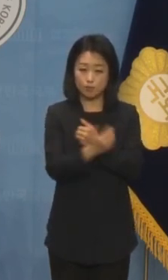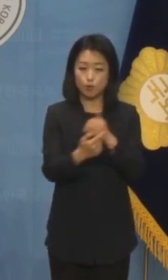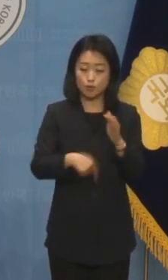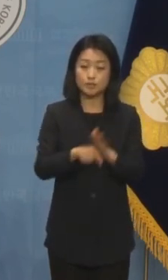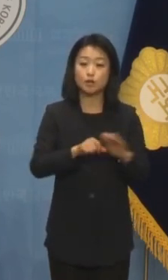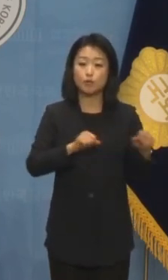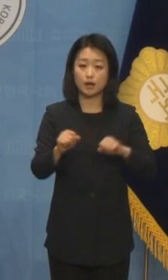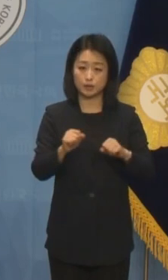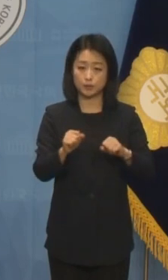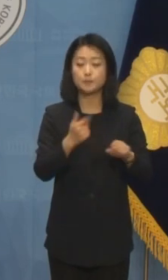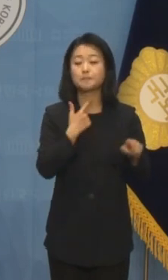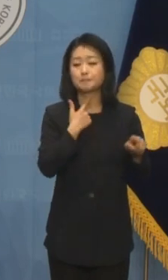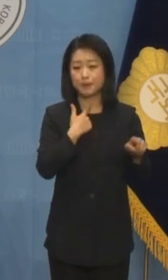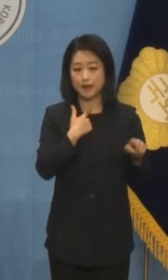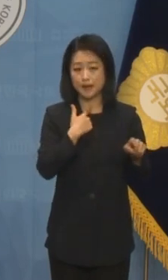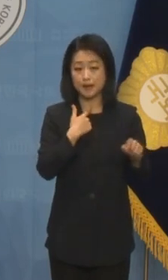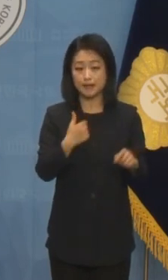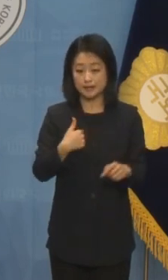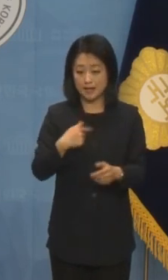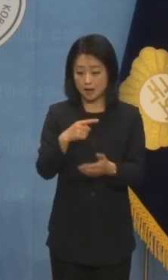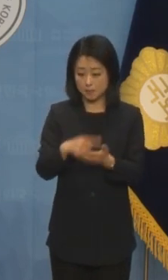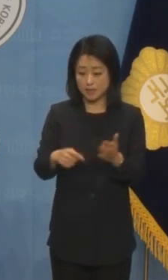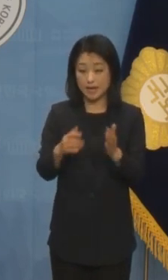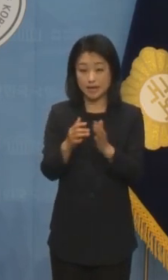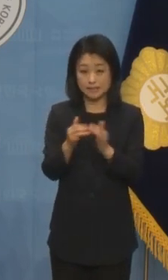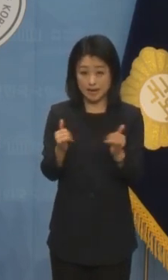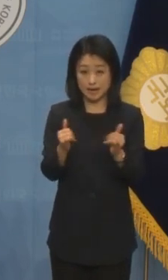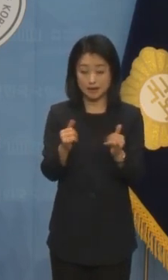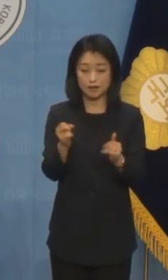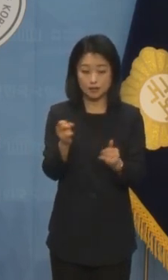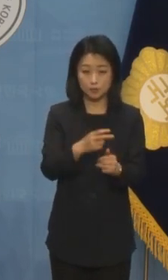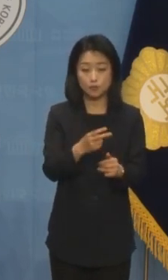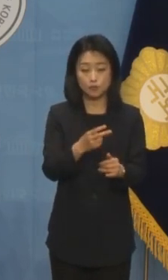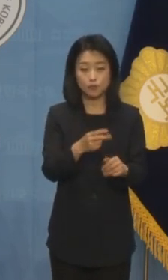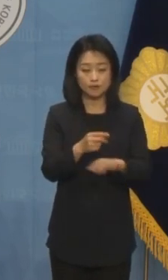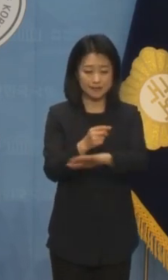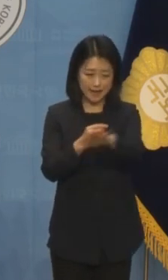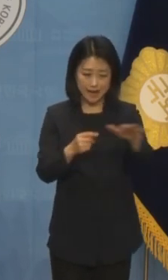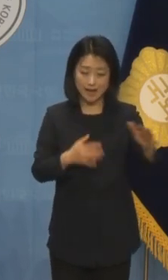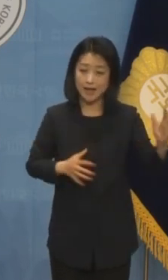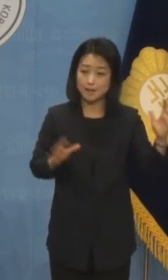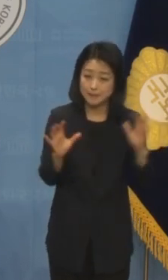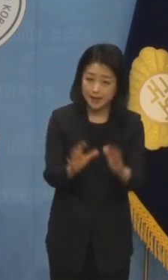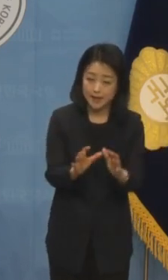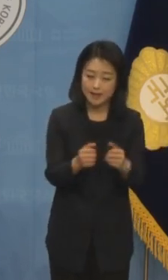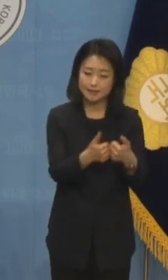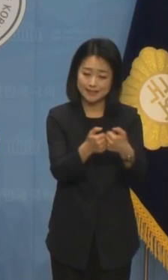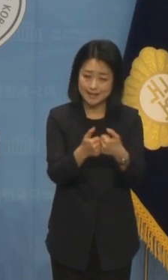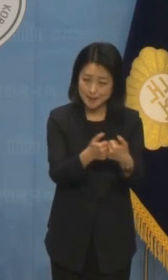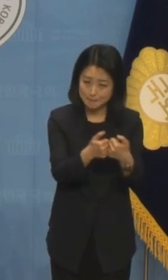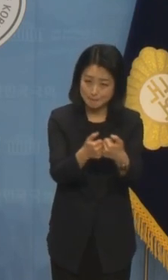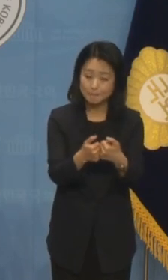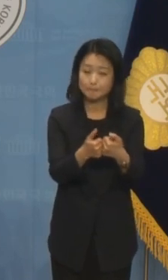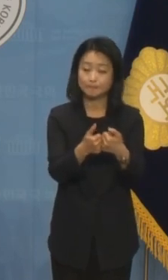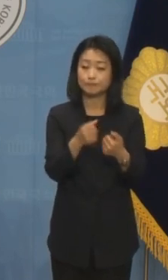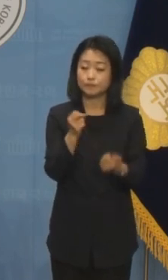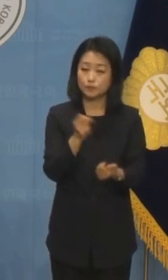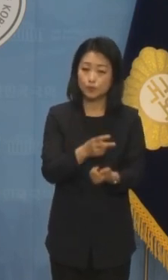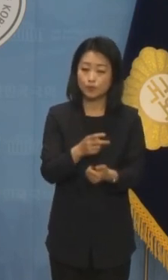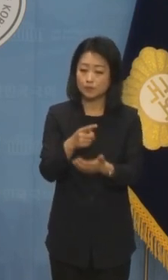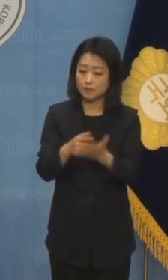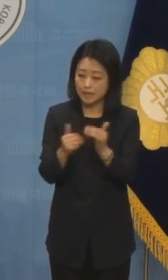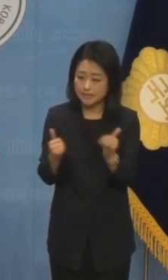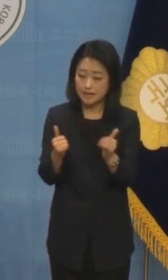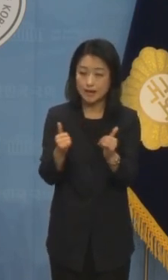분이시고 저와 많은 피해자들에게 함께 피해자 상담을 하고 피해자들이